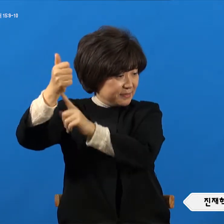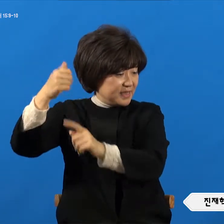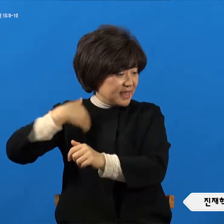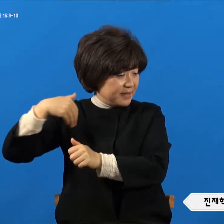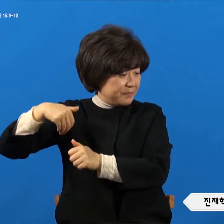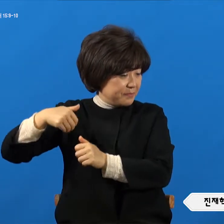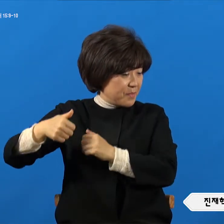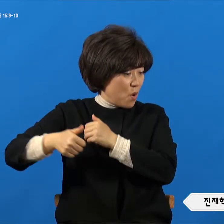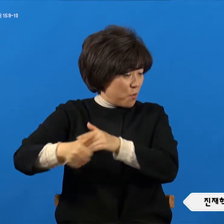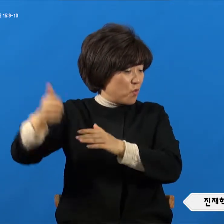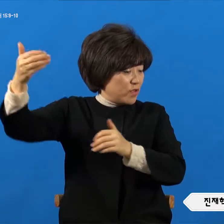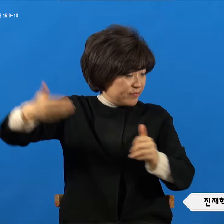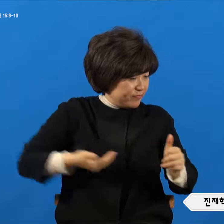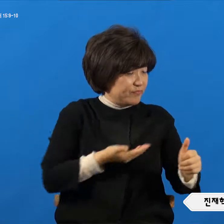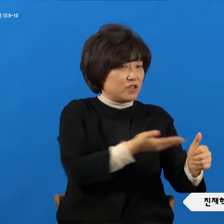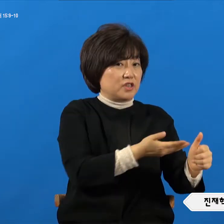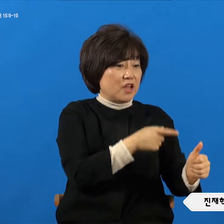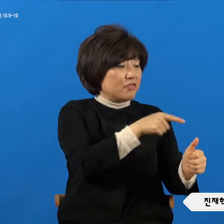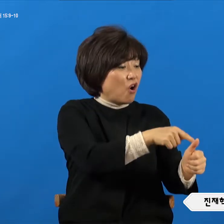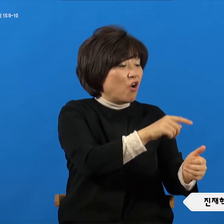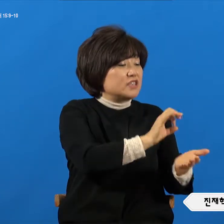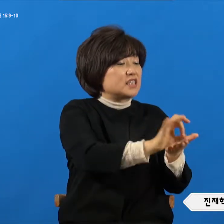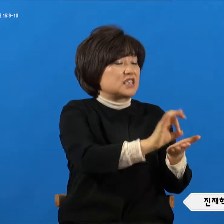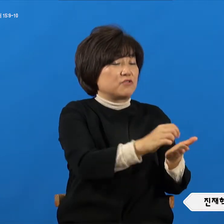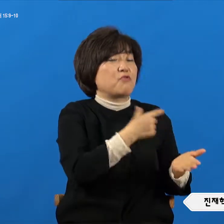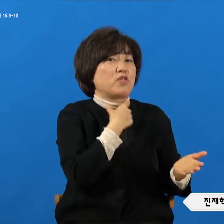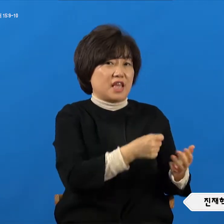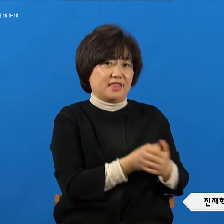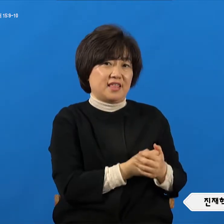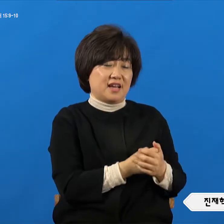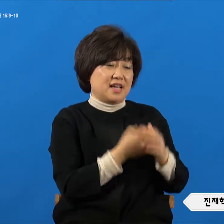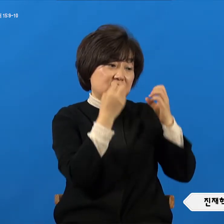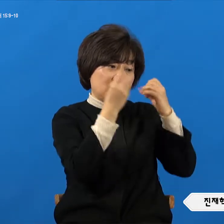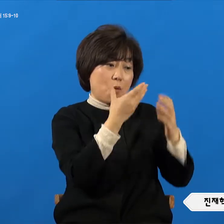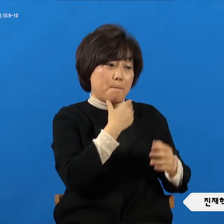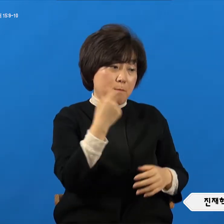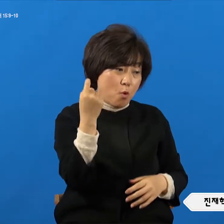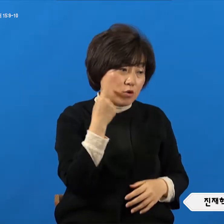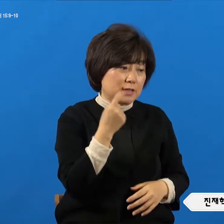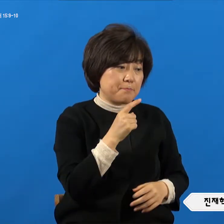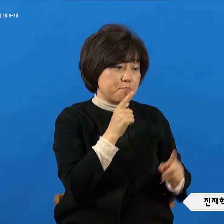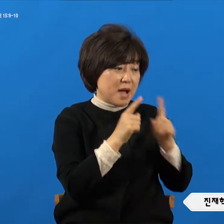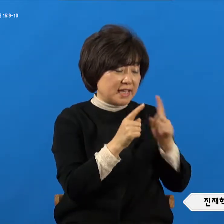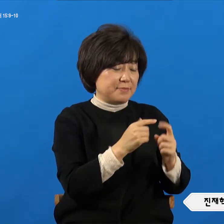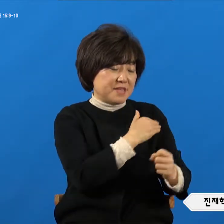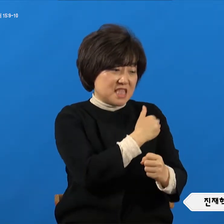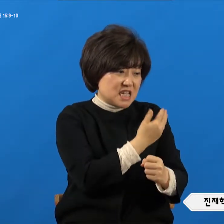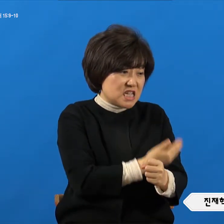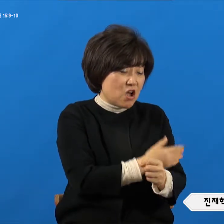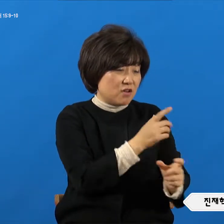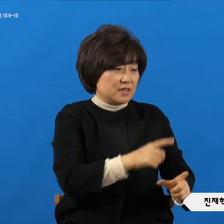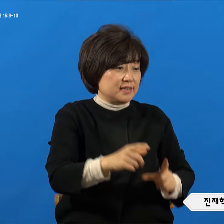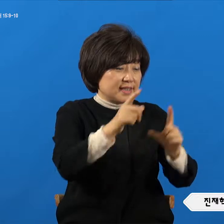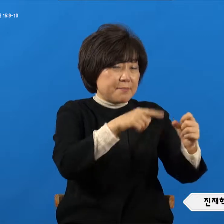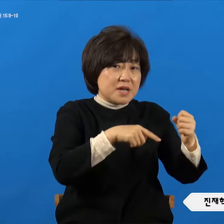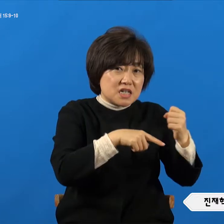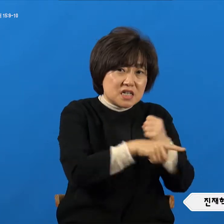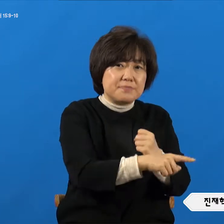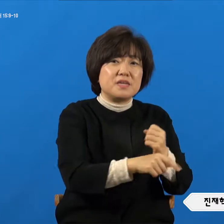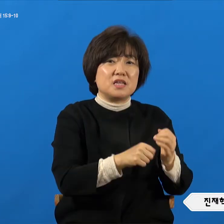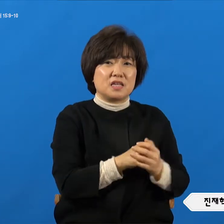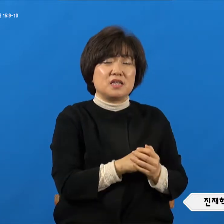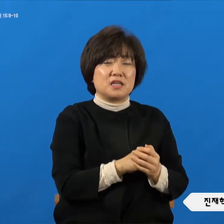쓰시기를 원하신다. 그리고 그에게 새로운 복음과 말씀의 은혜와 능력과 삶의 의미와